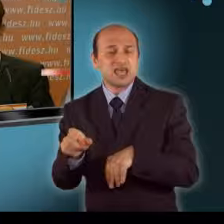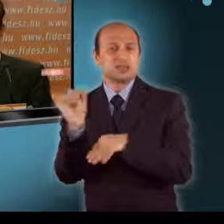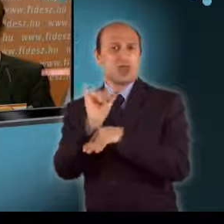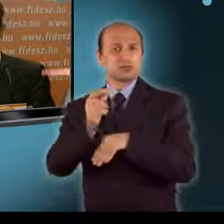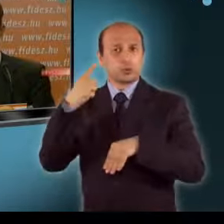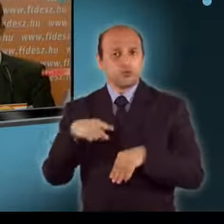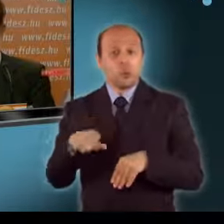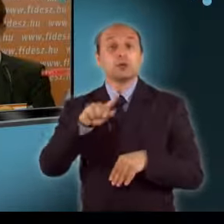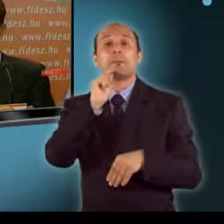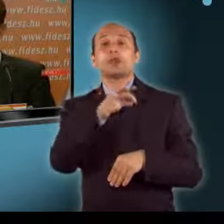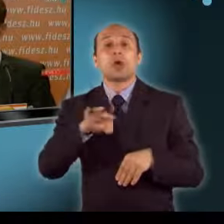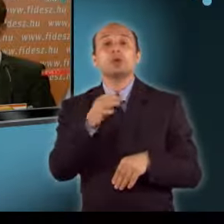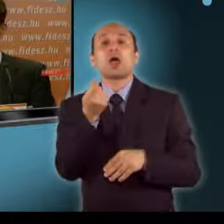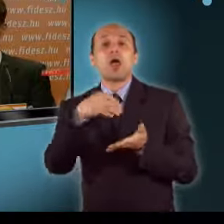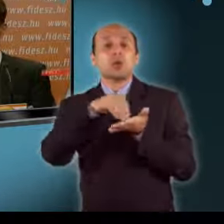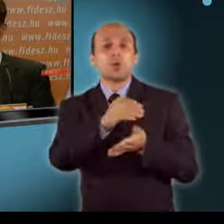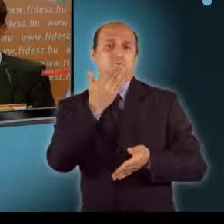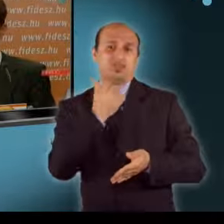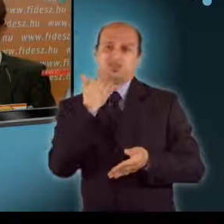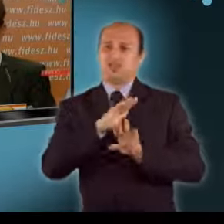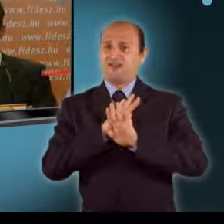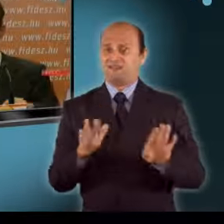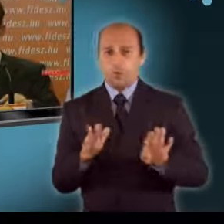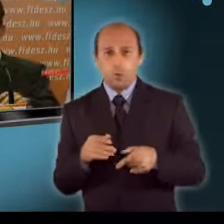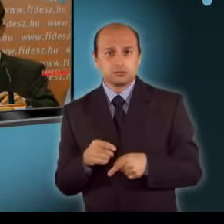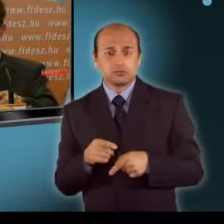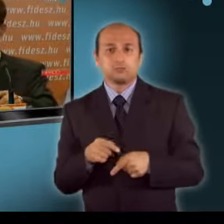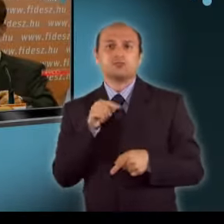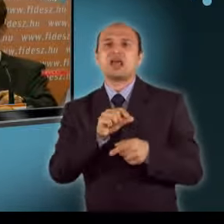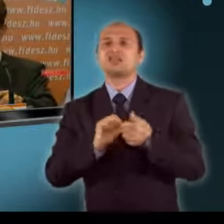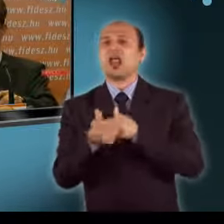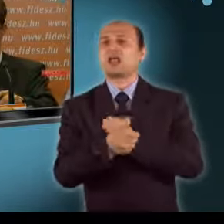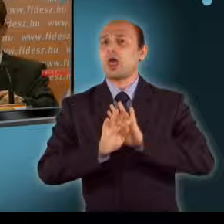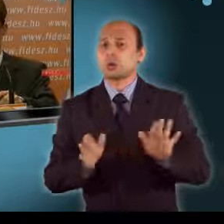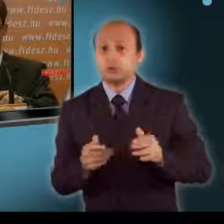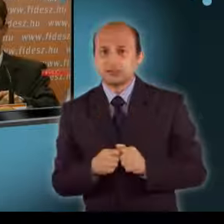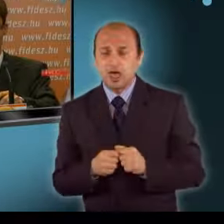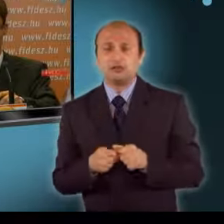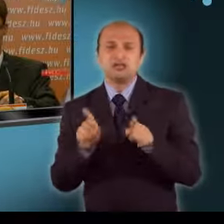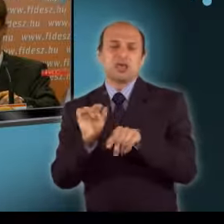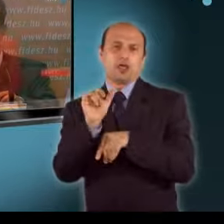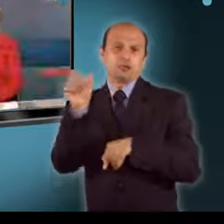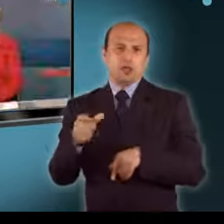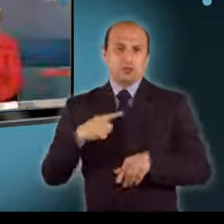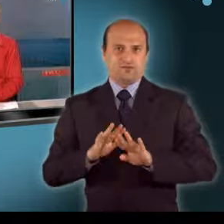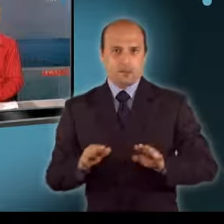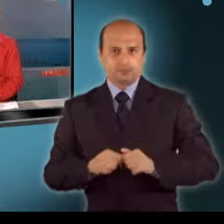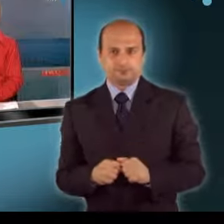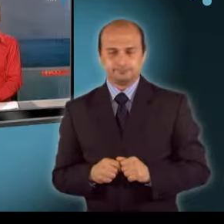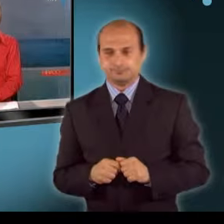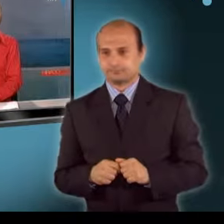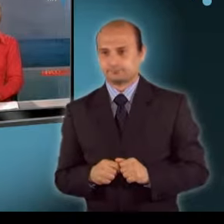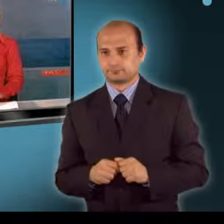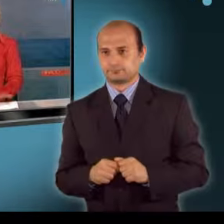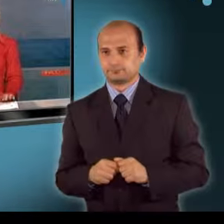adófizetési kötelezettség elkerülésére alkalmat adó, tipikus offshore cég igazgatója volt.